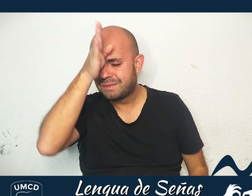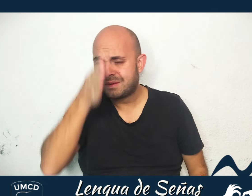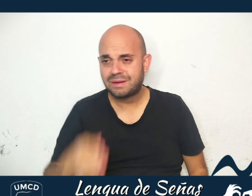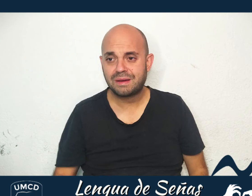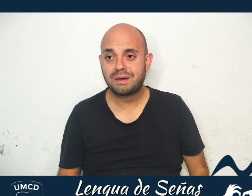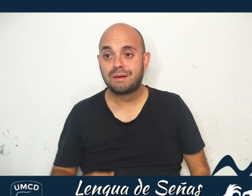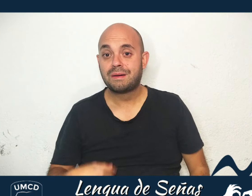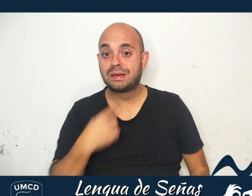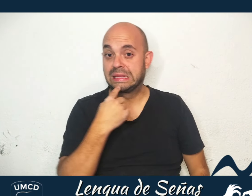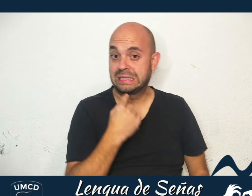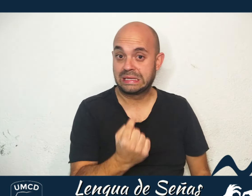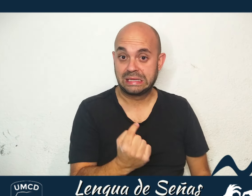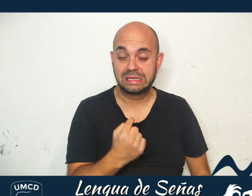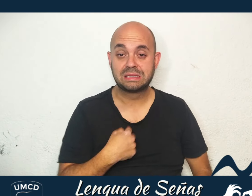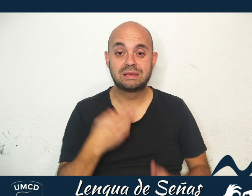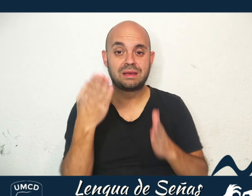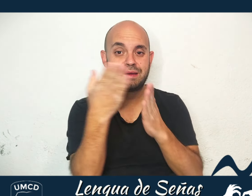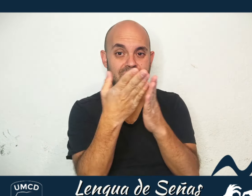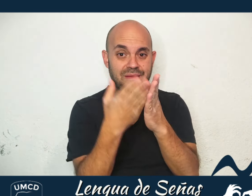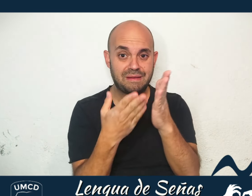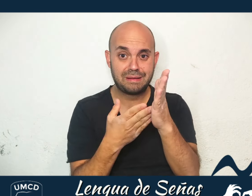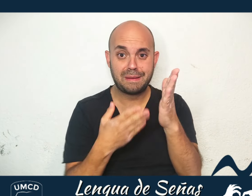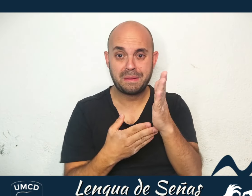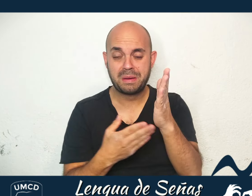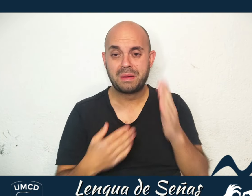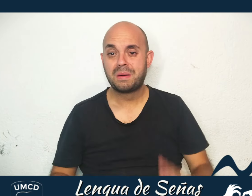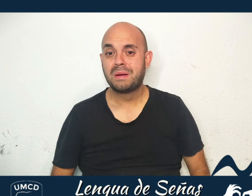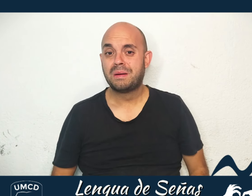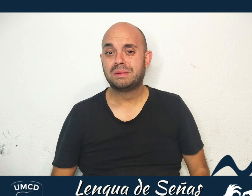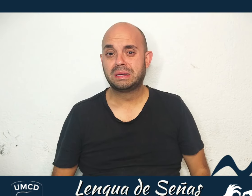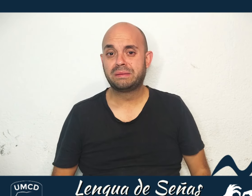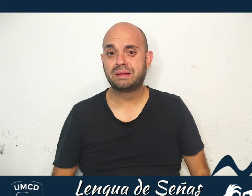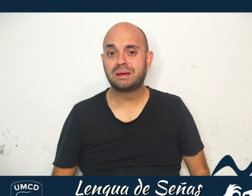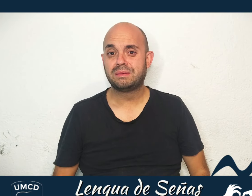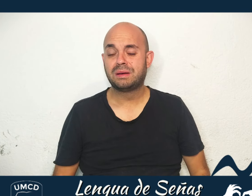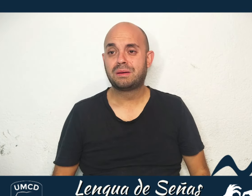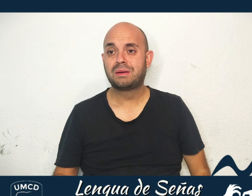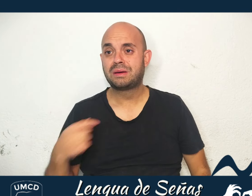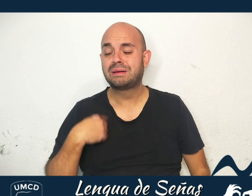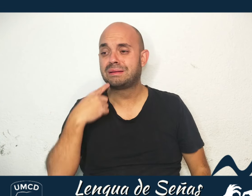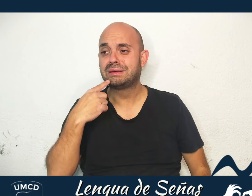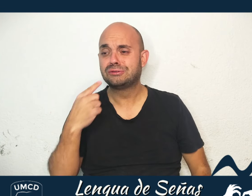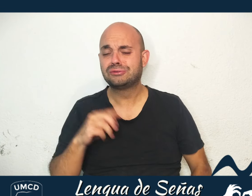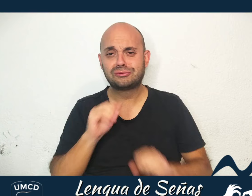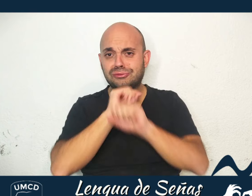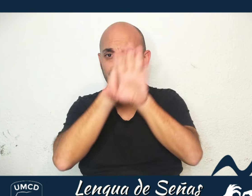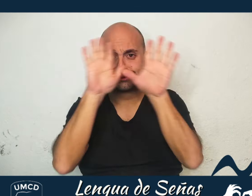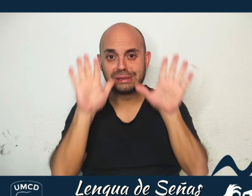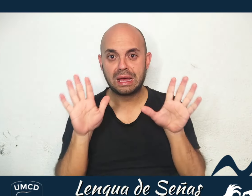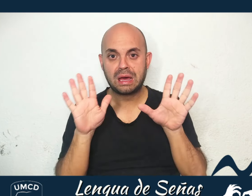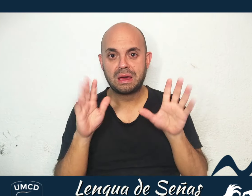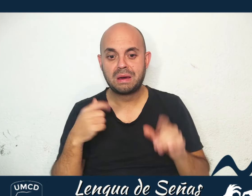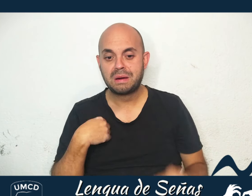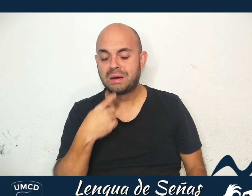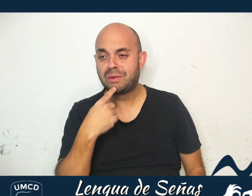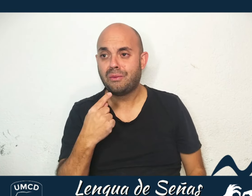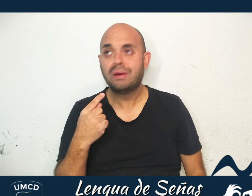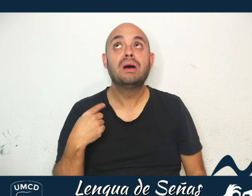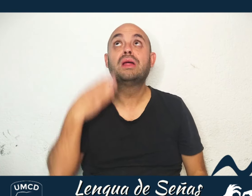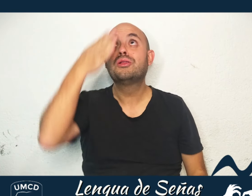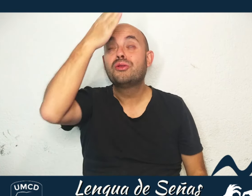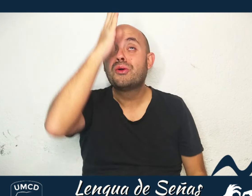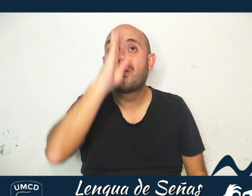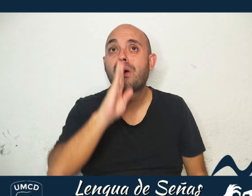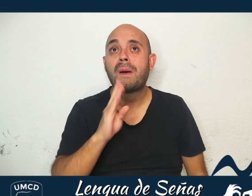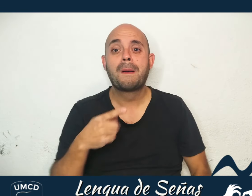hay algunas cosas que en la Biblia están enseñadas, aunque son claras en cuanto a la